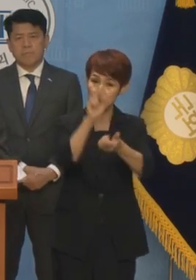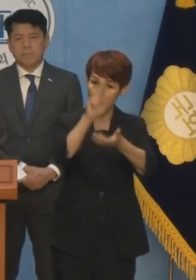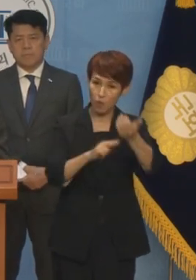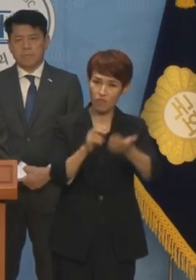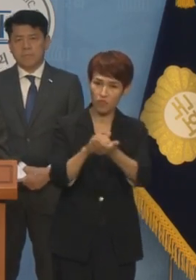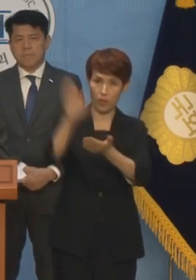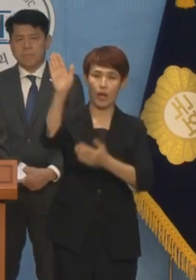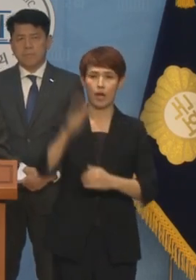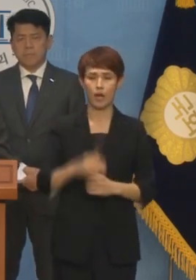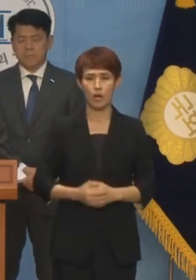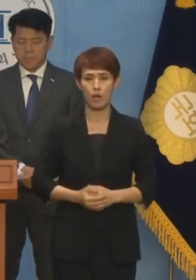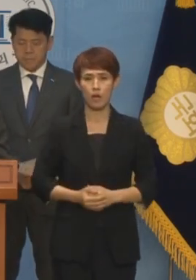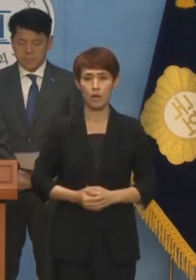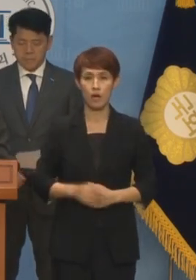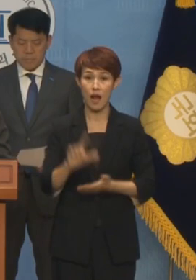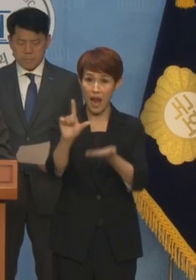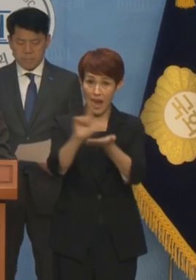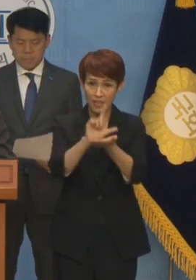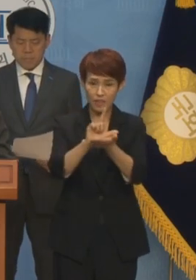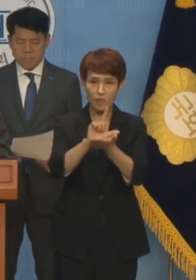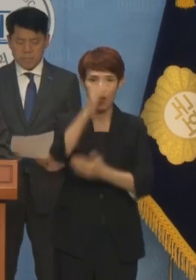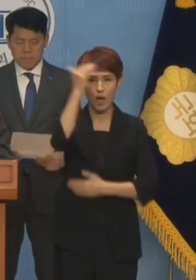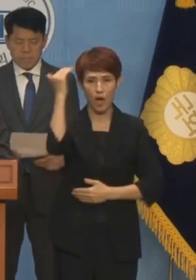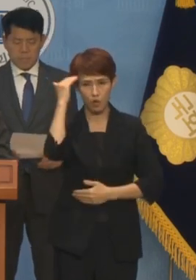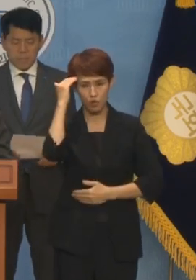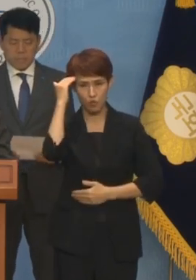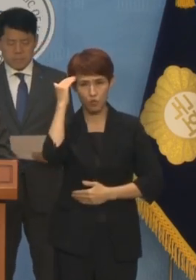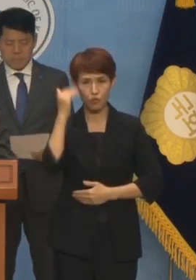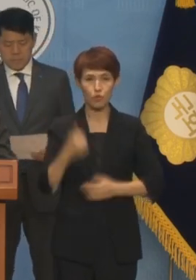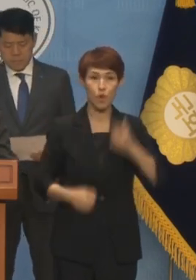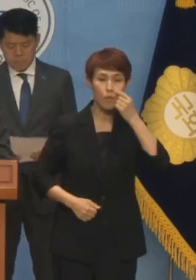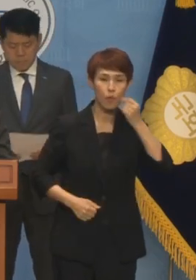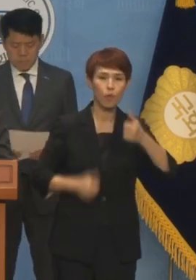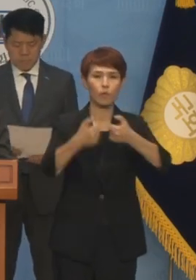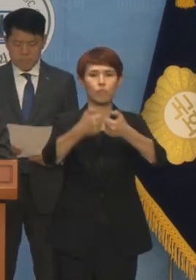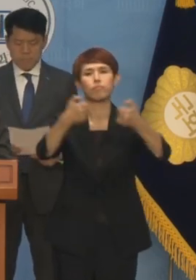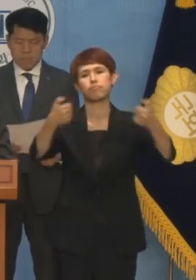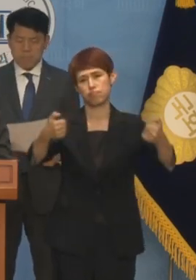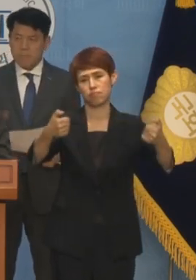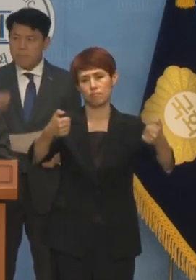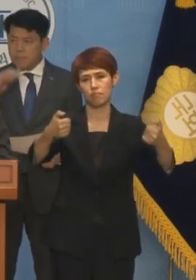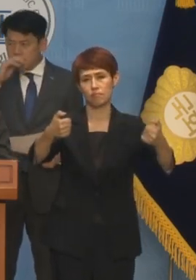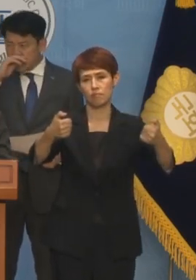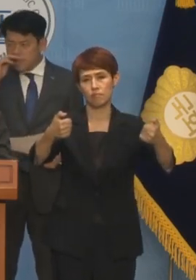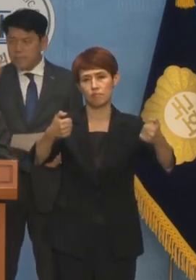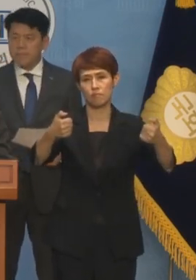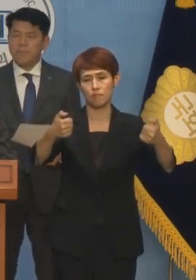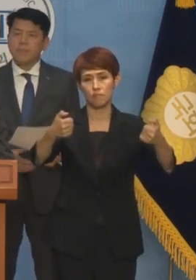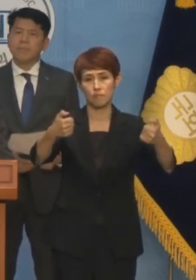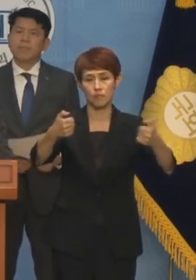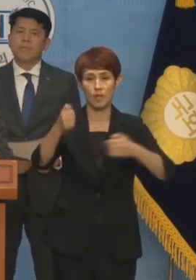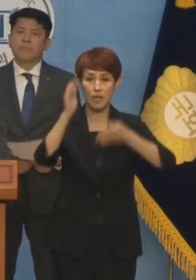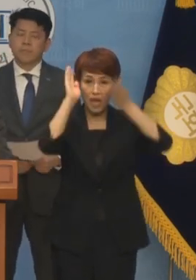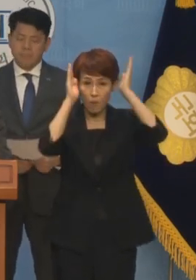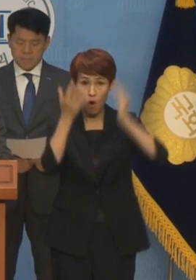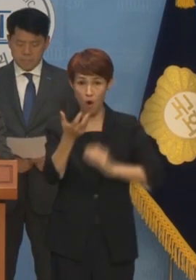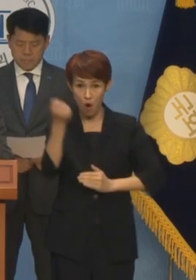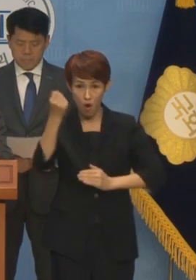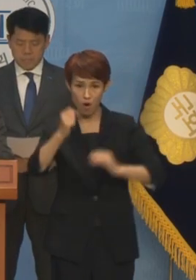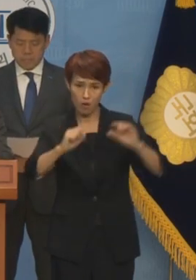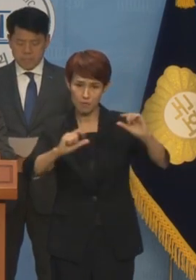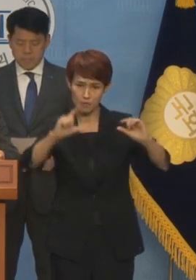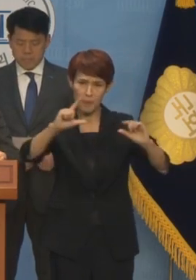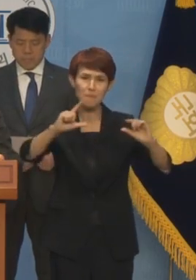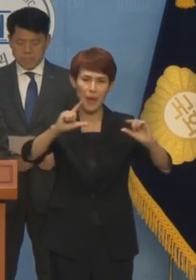한국의 네이버와 일본의 소프트뱅크가 각각 50%씩 지분을 소유하고 있습니다. 네이버의 지분이 더